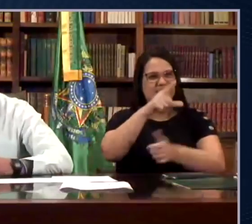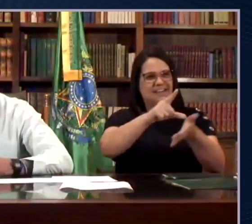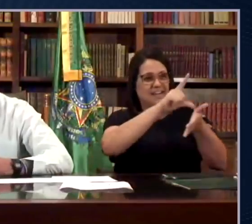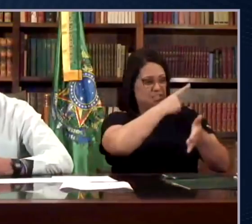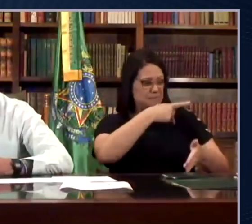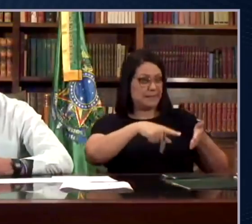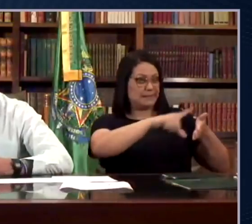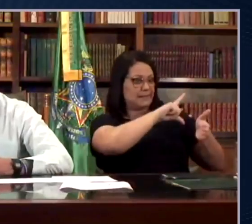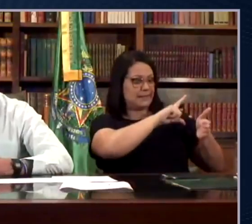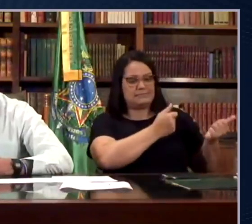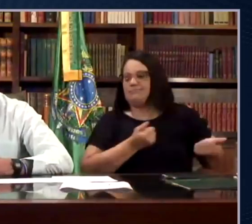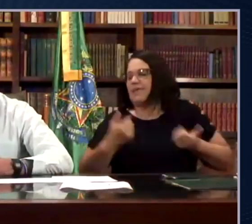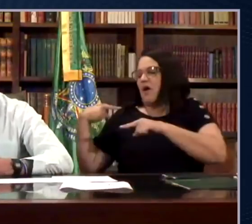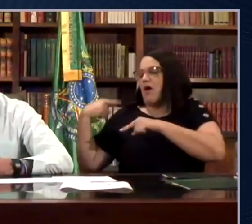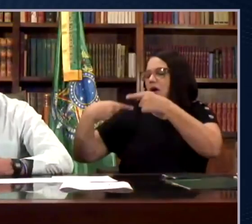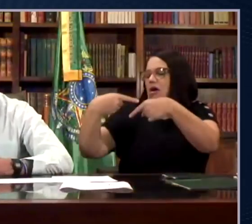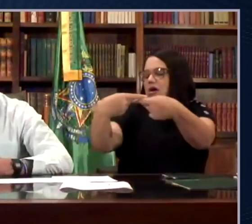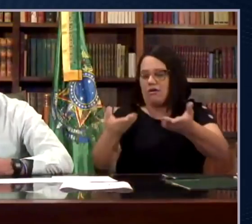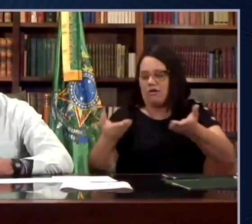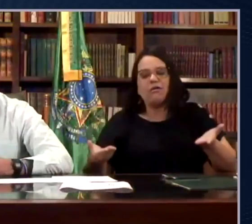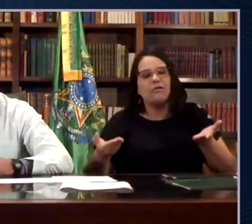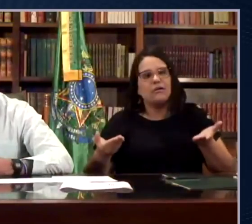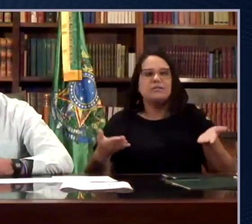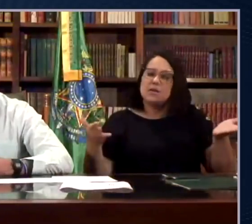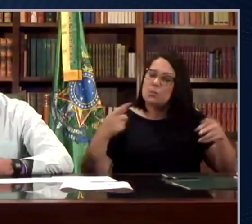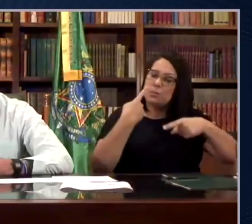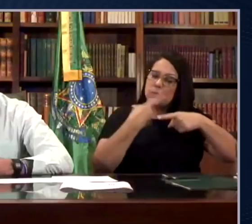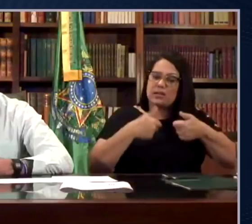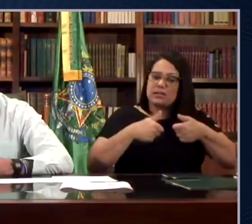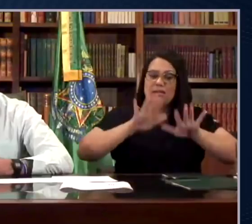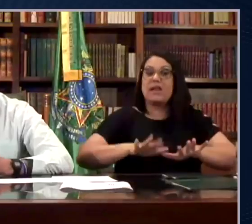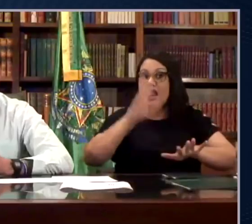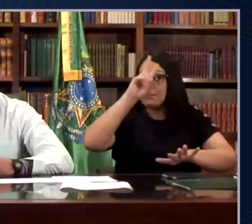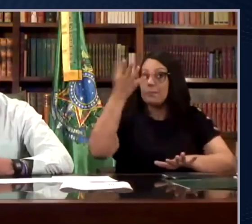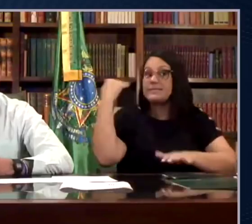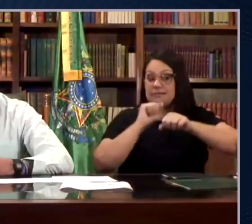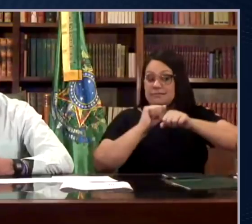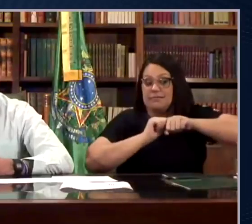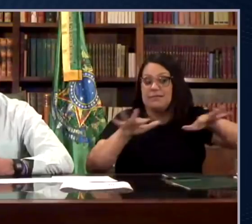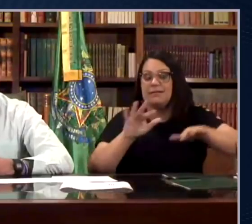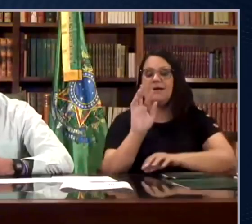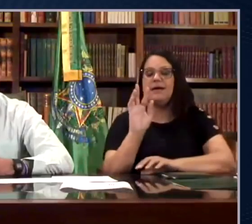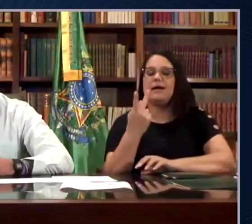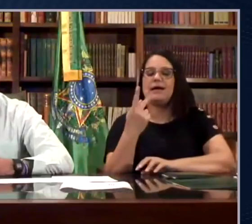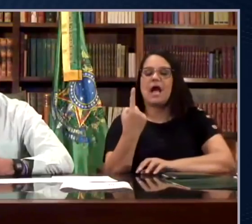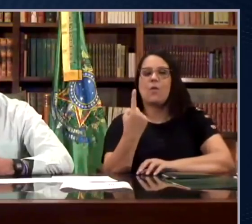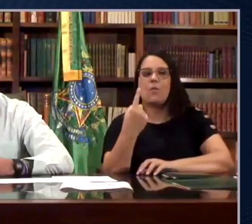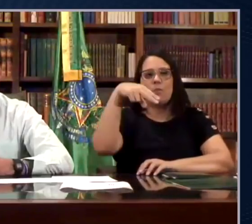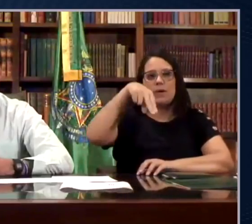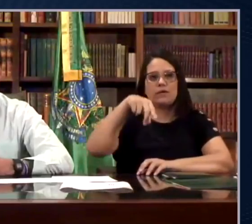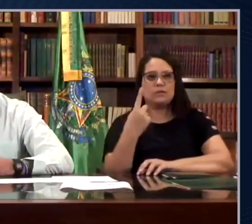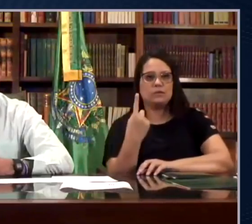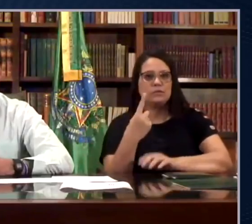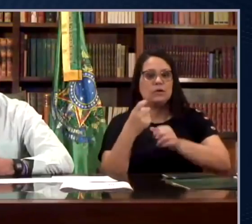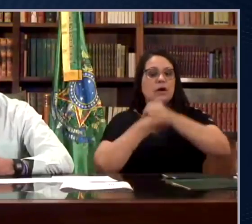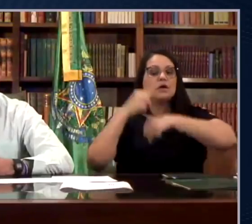o avanço da epidemia, a permanência da epidemia de H1N1. No ano passado matou mais de 700.